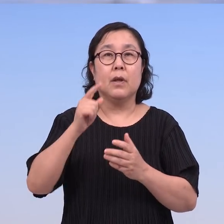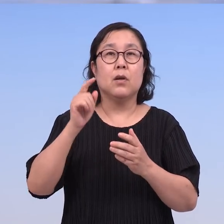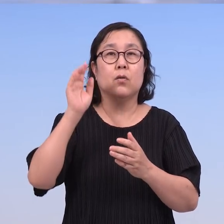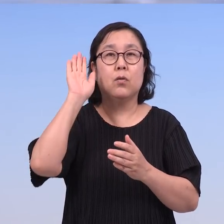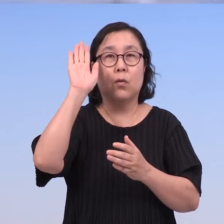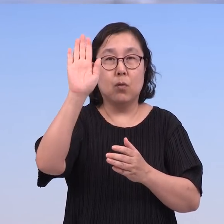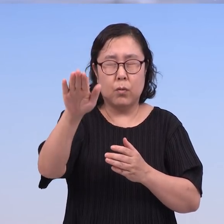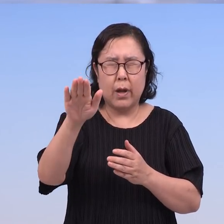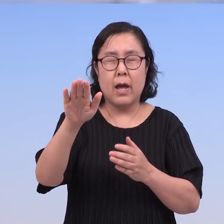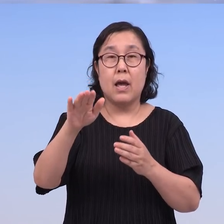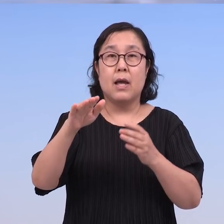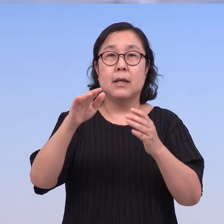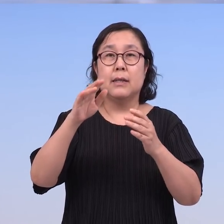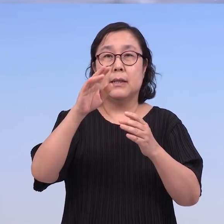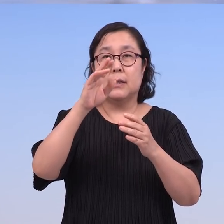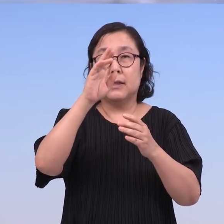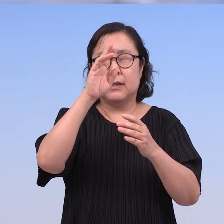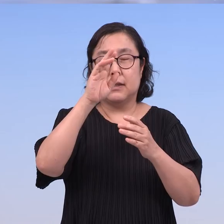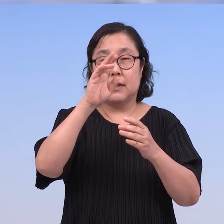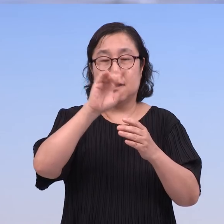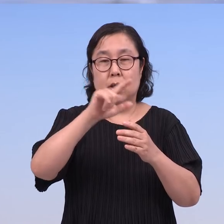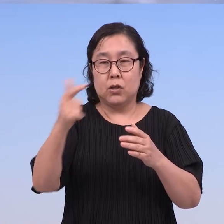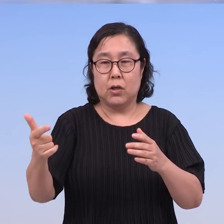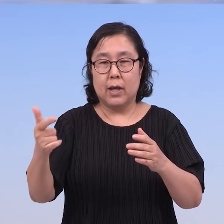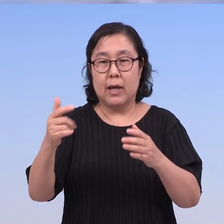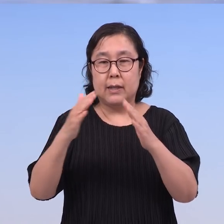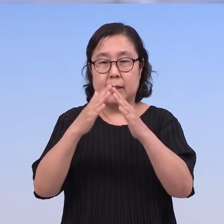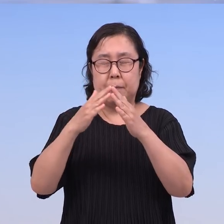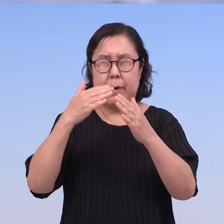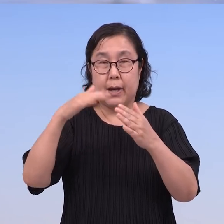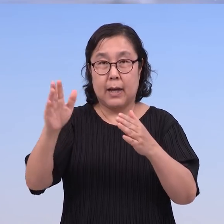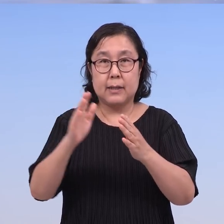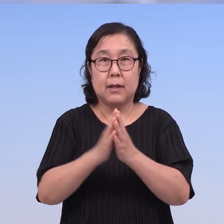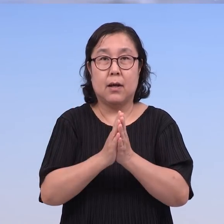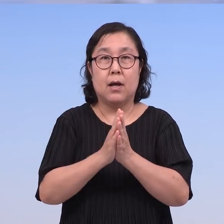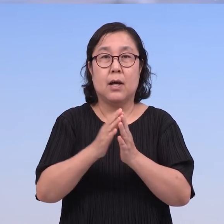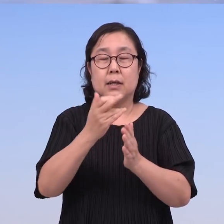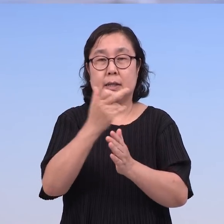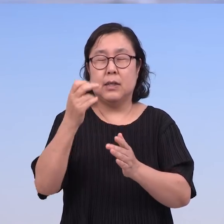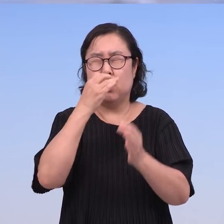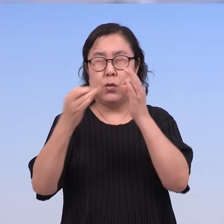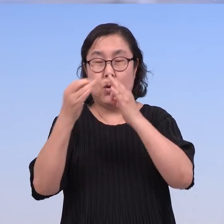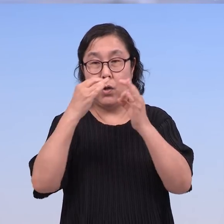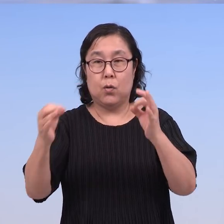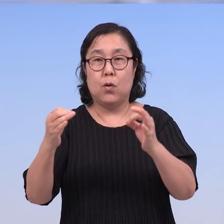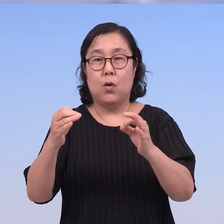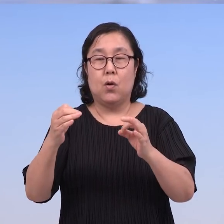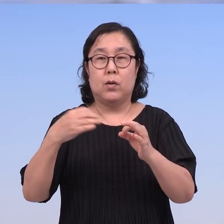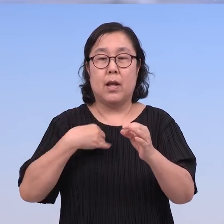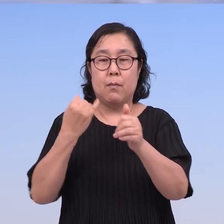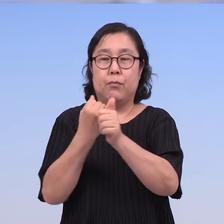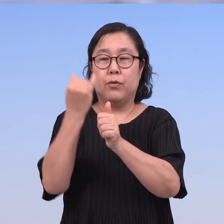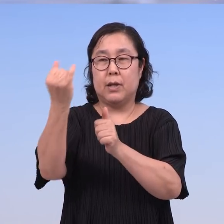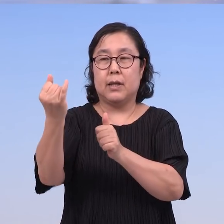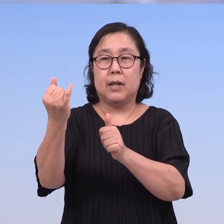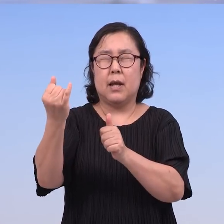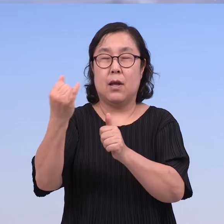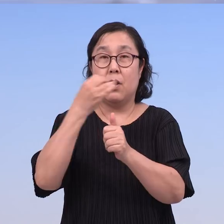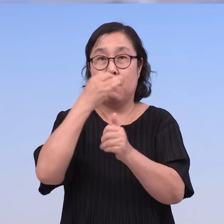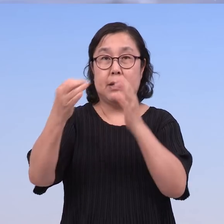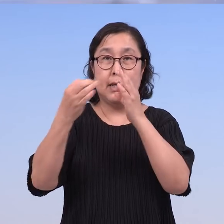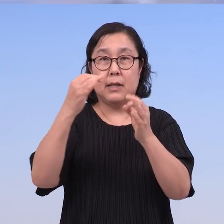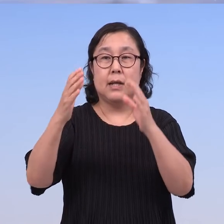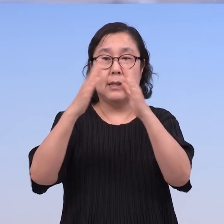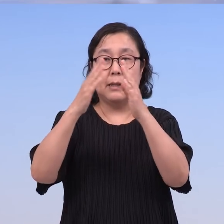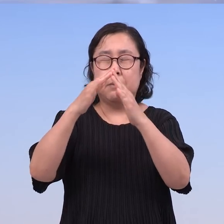그리고는 저녁에 집에 가자마자 제가 한 게 선포예요. 옷도 안 갈아입고요, 막 큰 소리로 내 집사람 보고 여보, 집에 있는